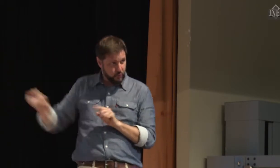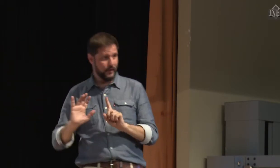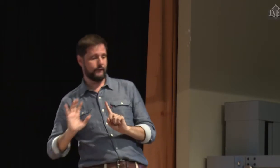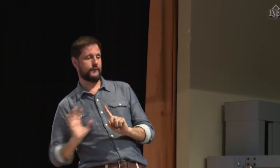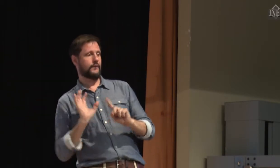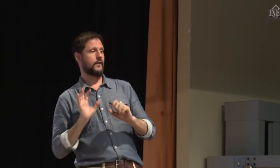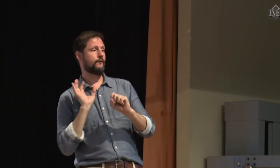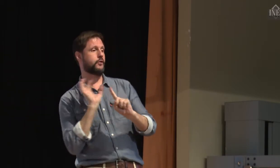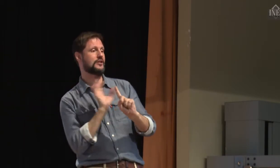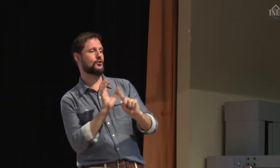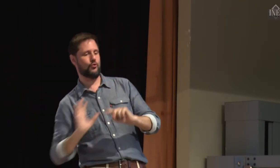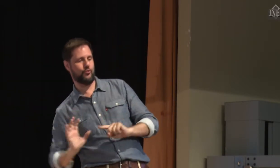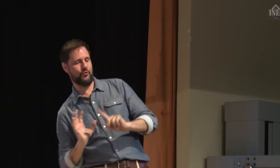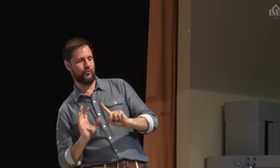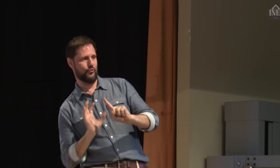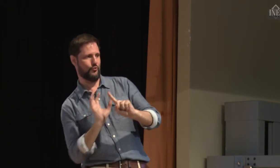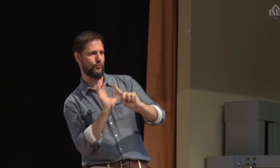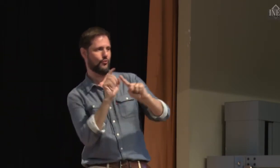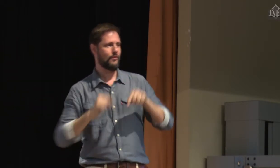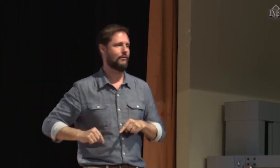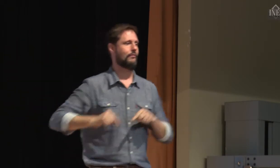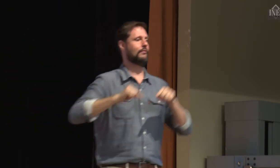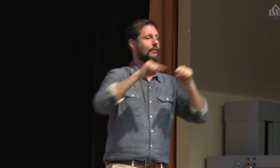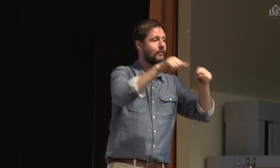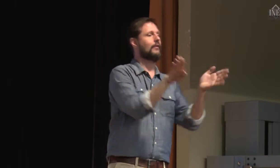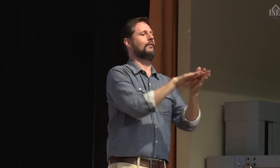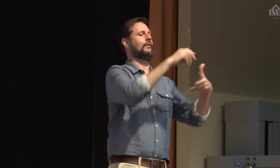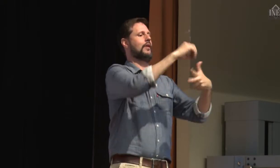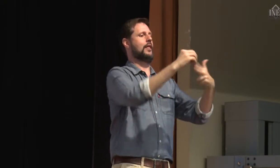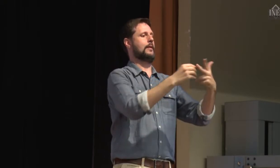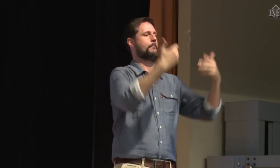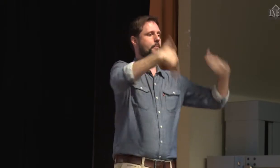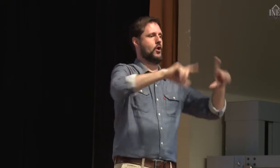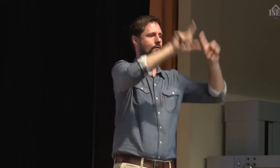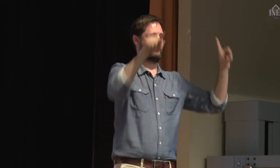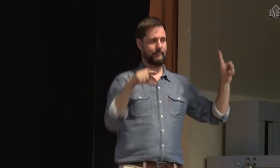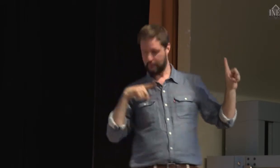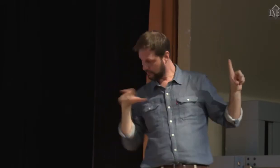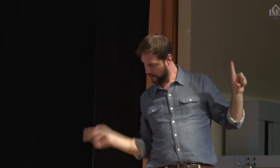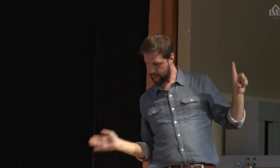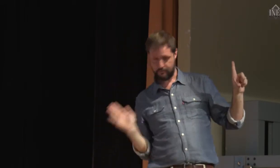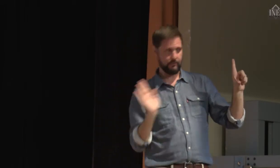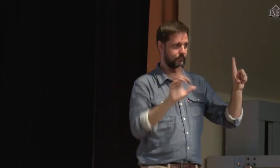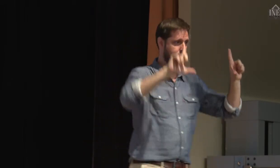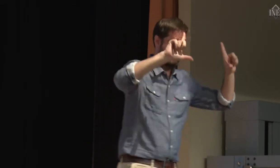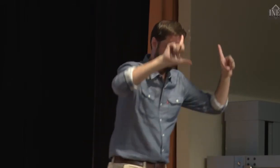também, e começou-se uma influência para que isso se modificasse e aumentasse, até chegar no